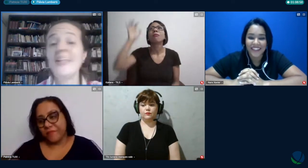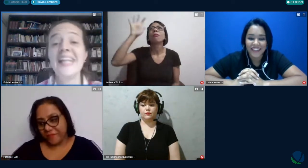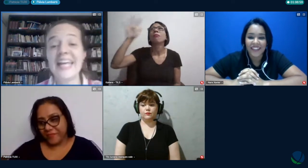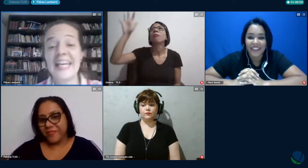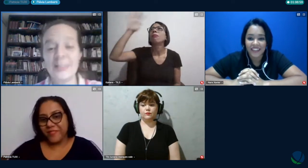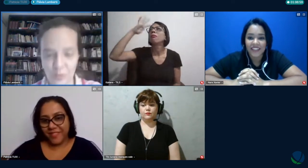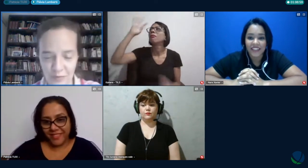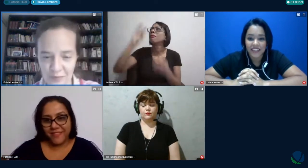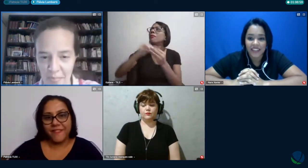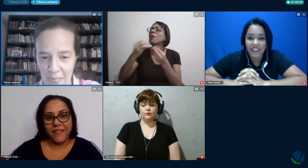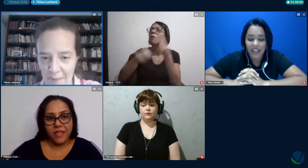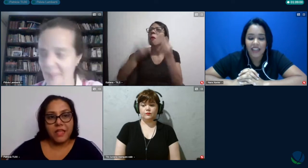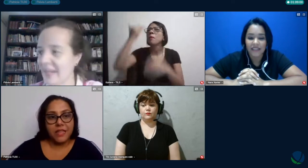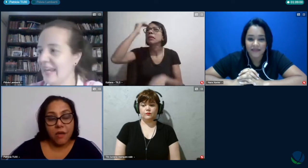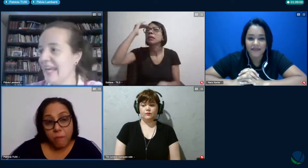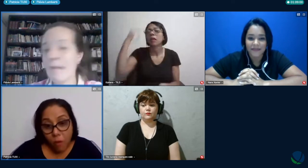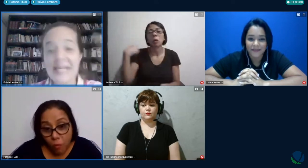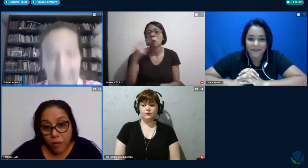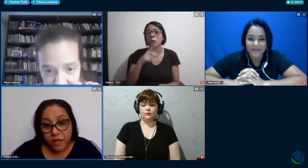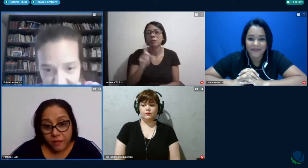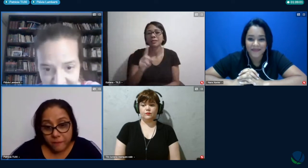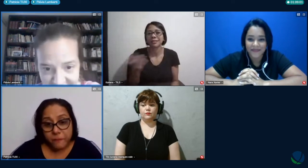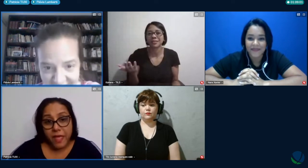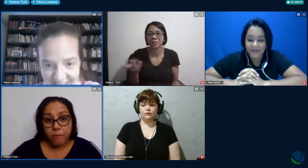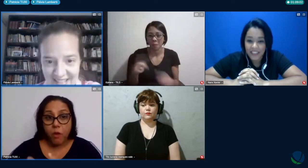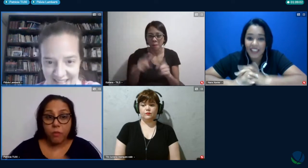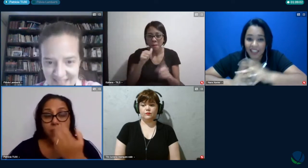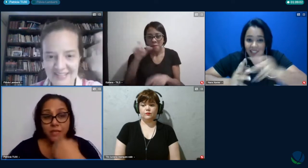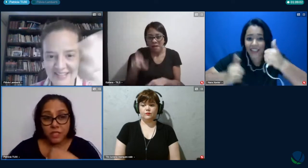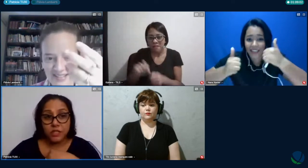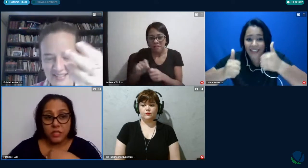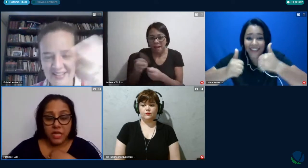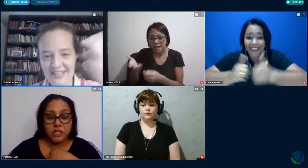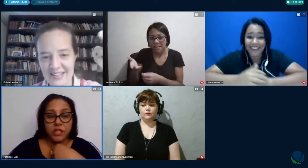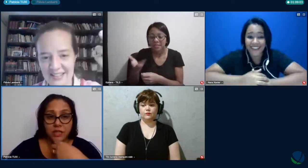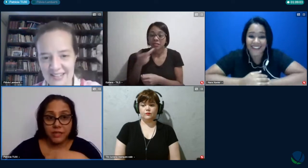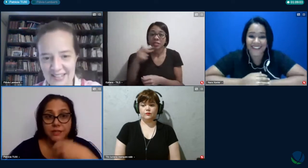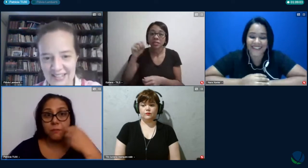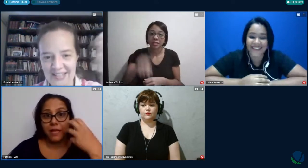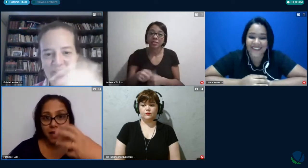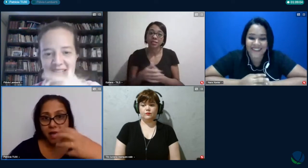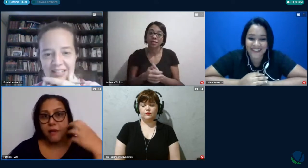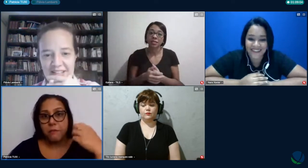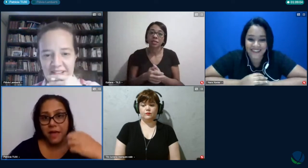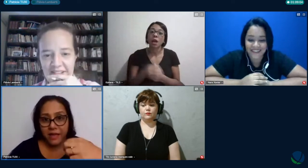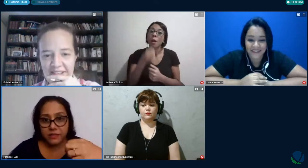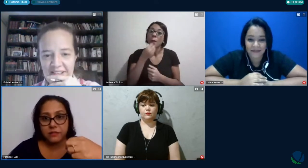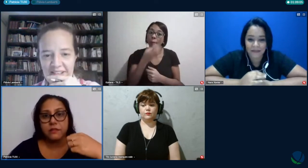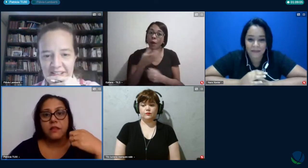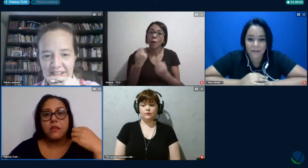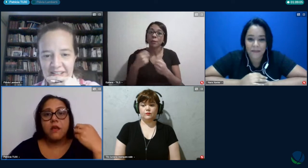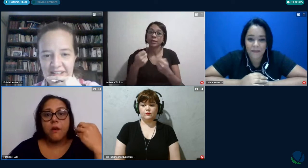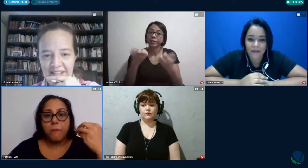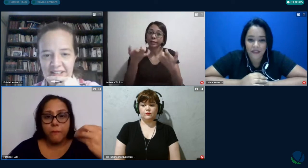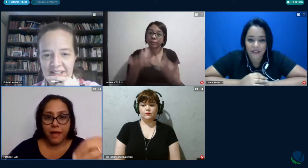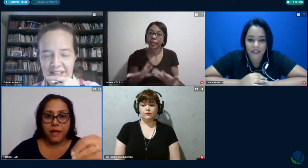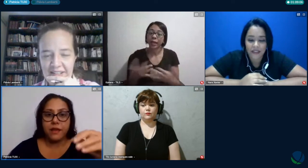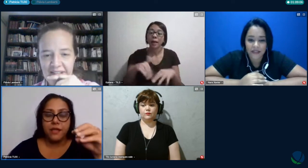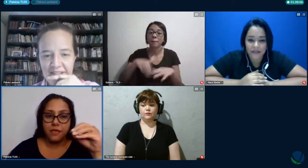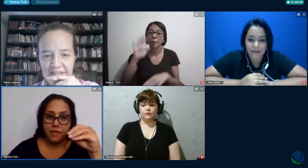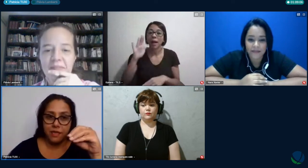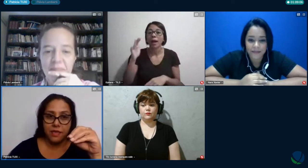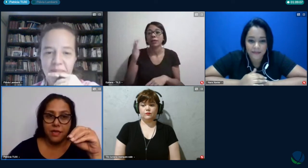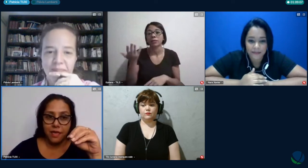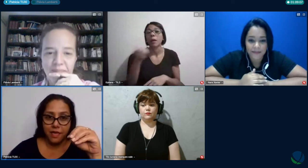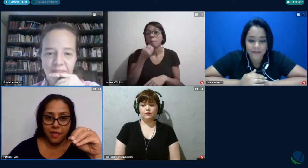consigo entender isso. Não, mas ela faz. É bom porque a gente entende que tem que explicar mais